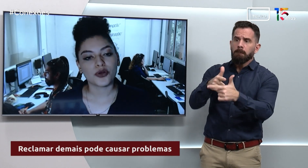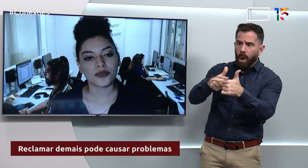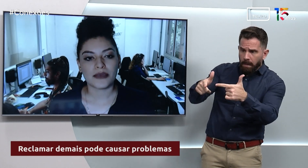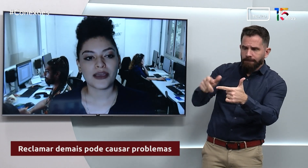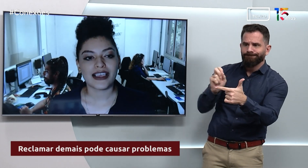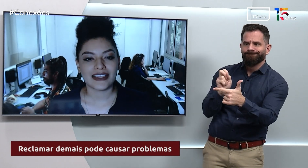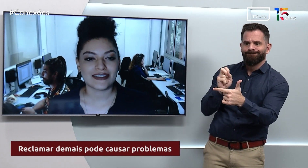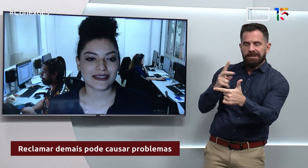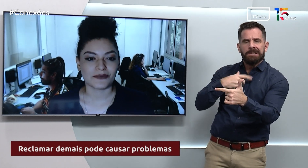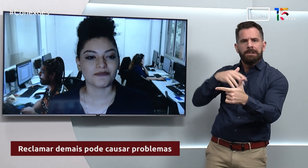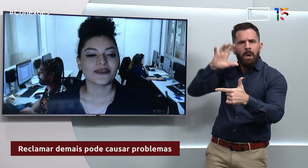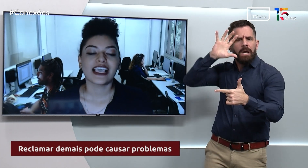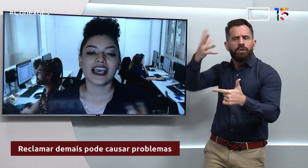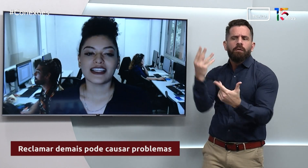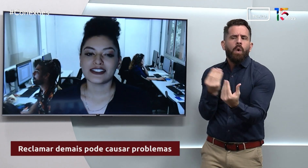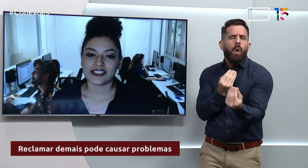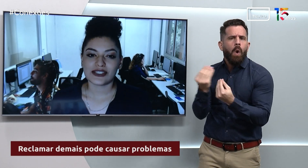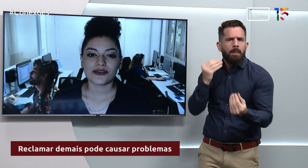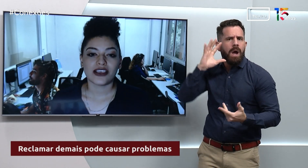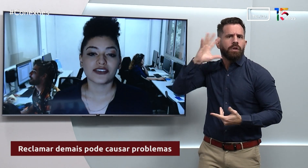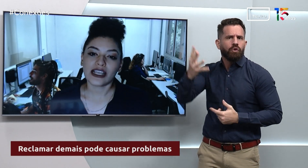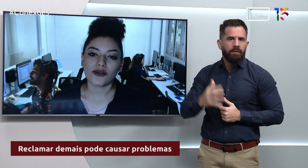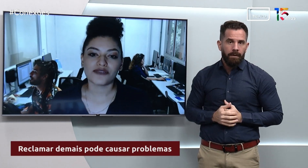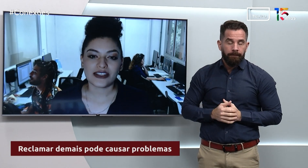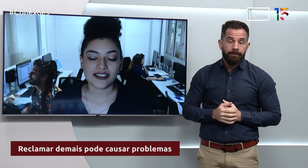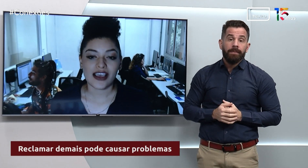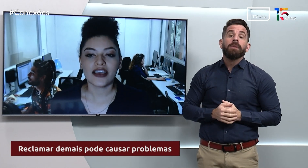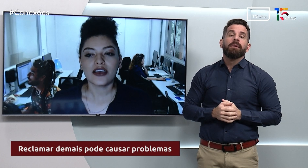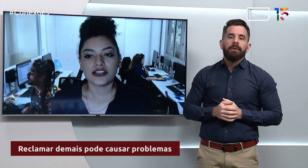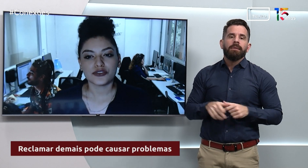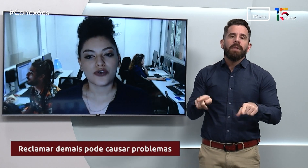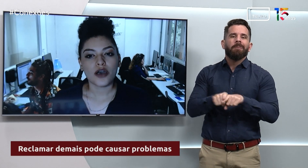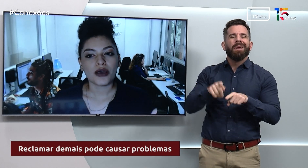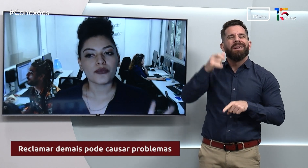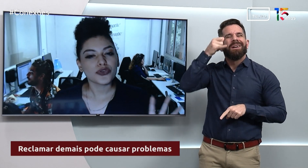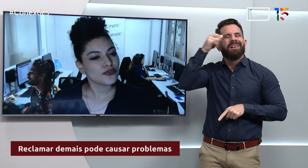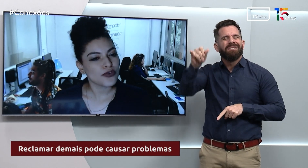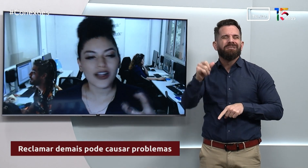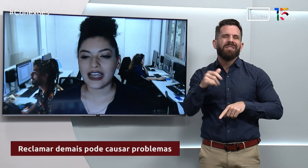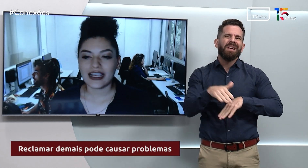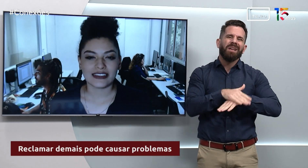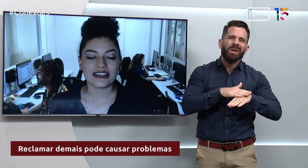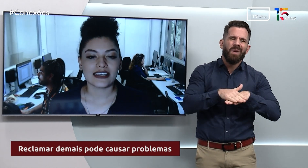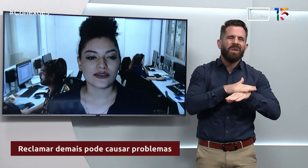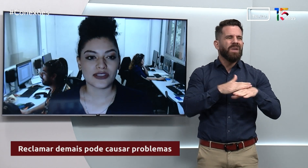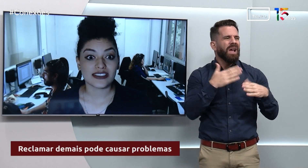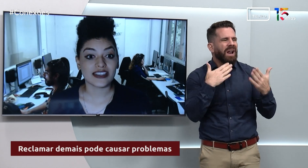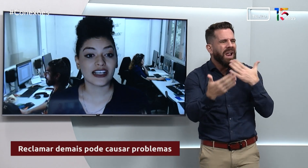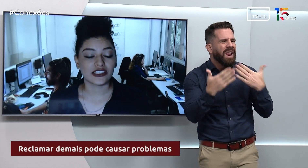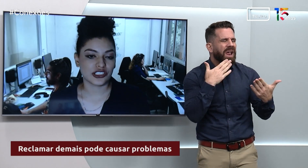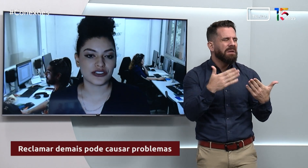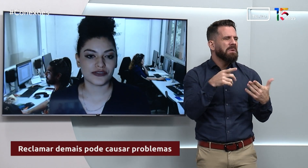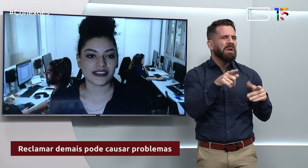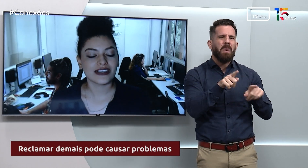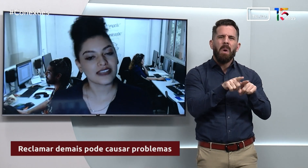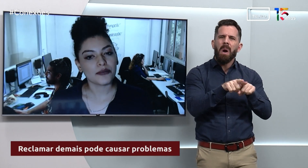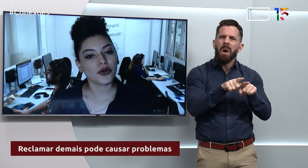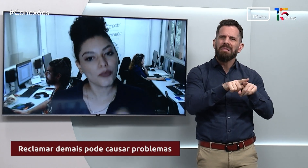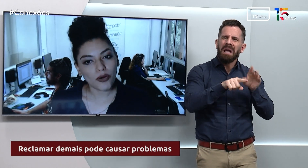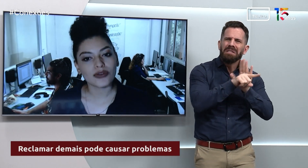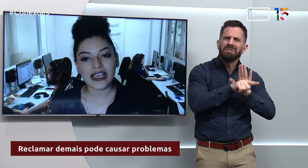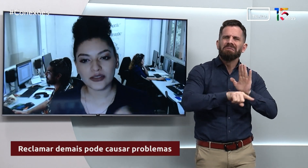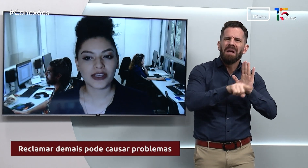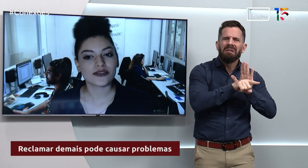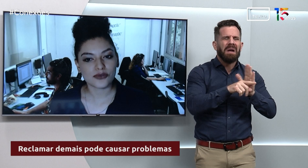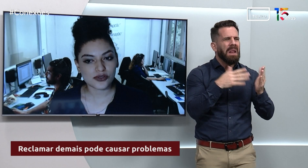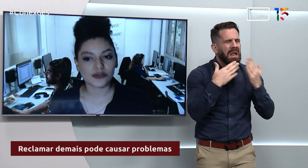no problema em si. Além disso, evitar conversar de forma muito focada em questões negativas, tentar